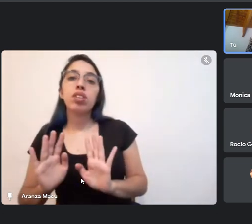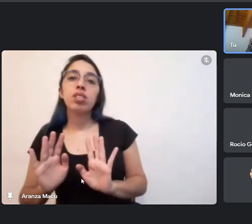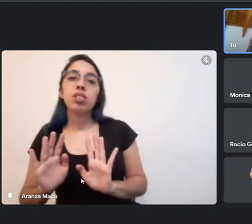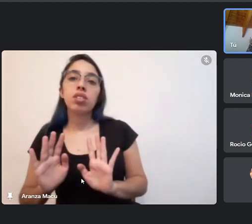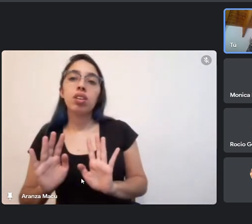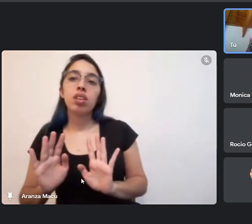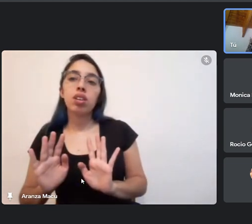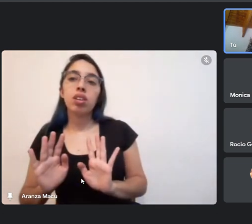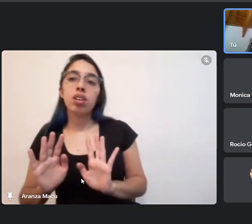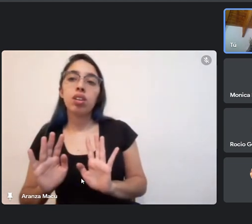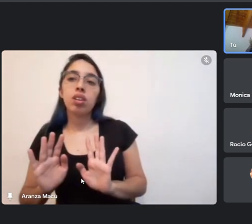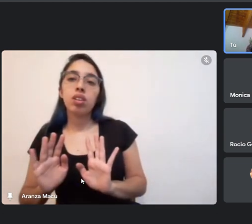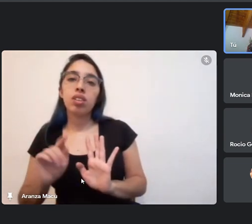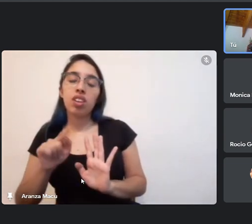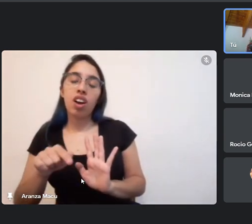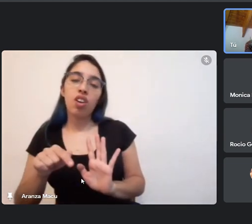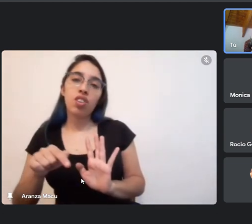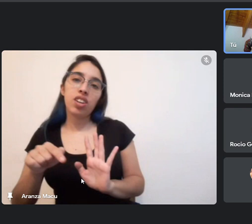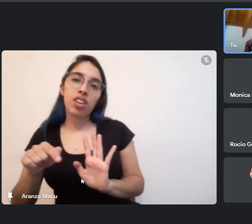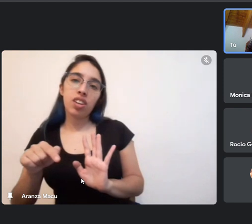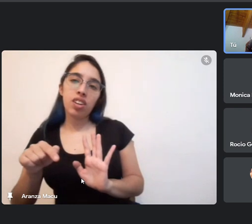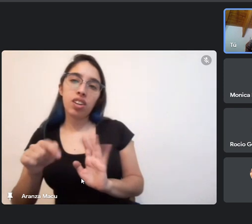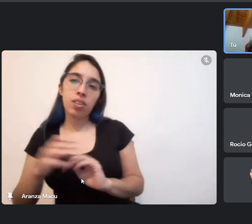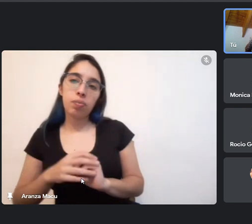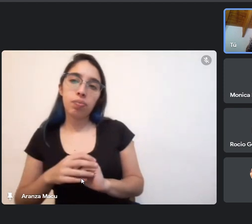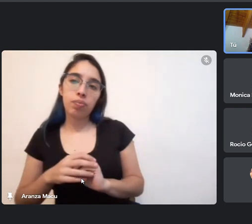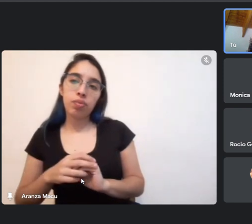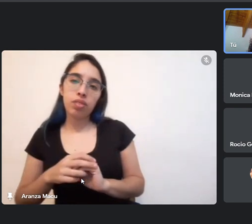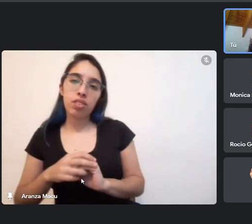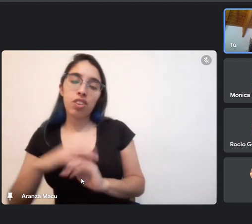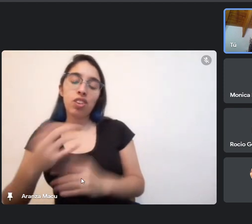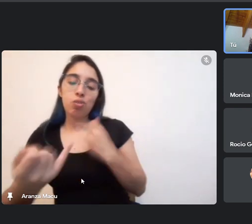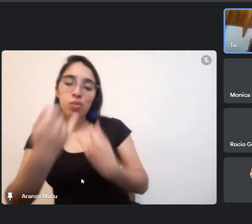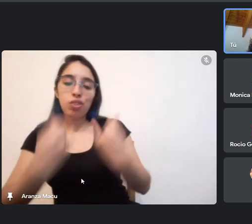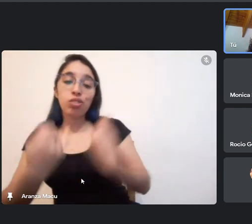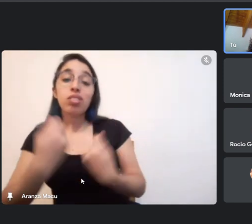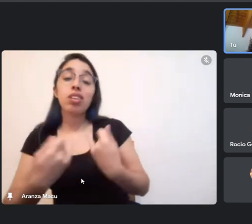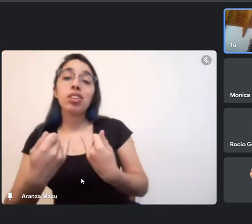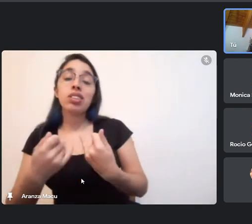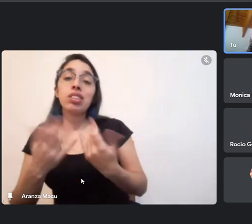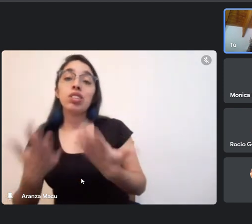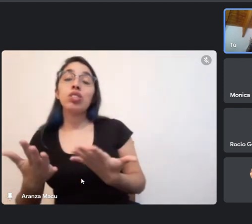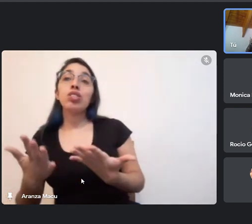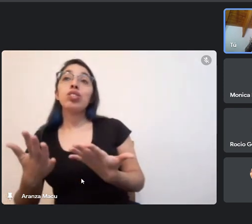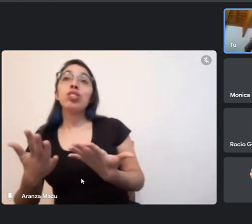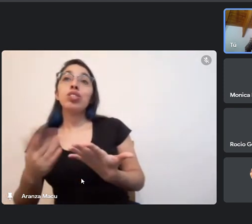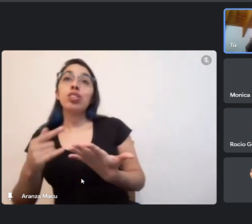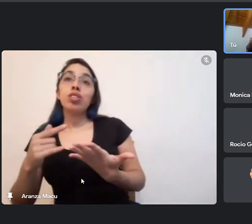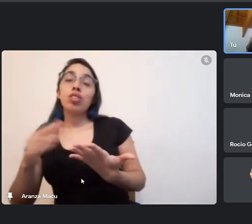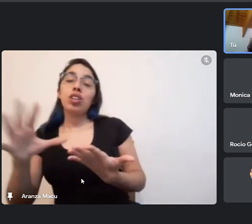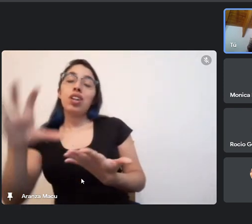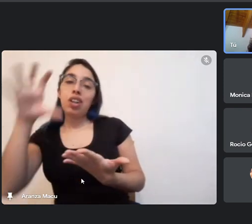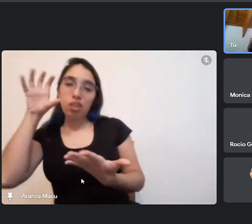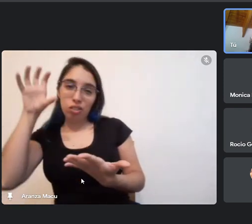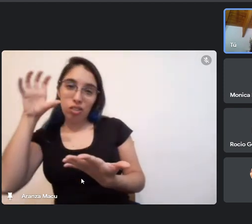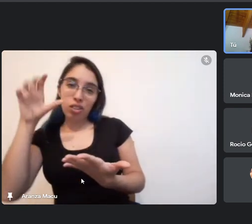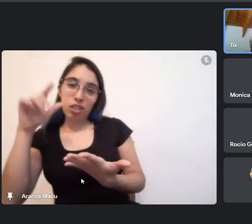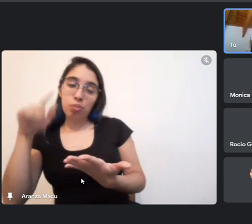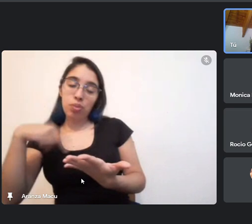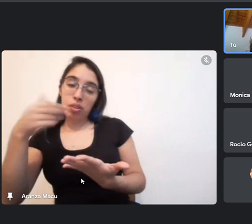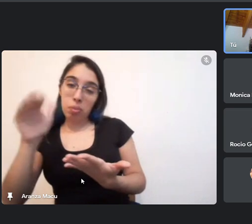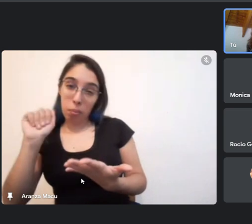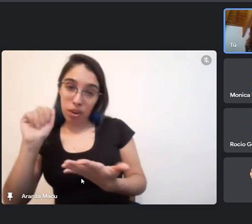esta situación que la desconocía, por favor recordanos, ¿sí? Porque la verdad que es